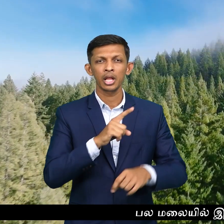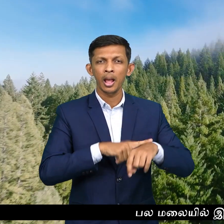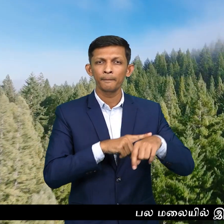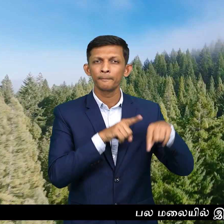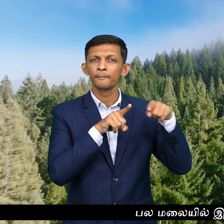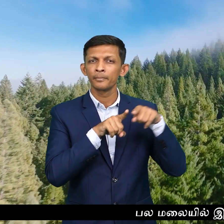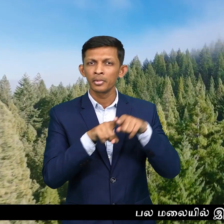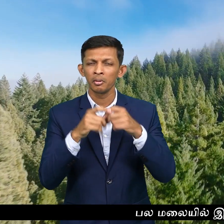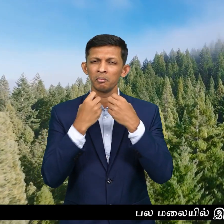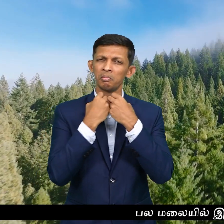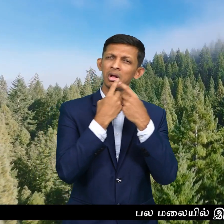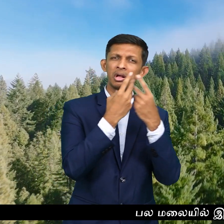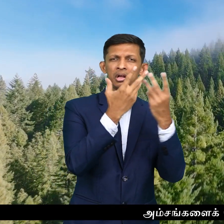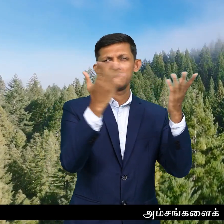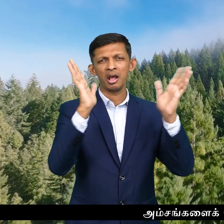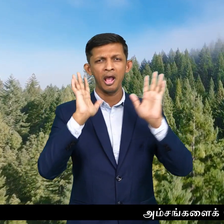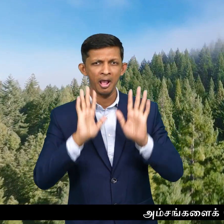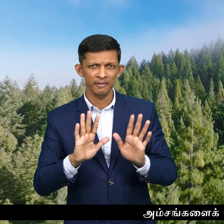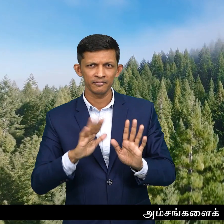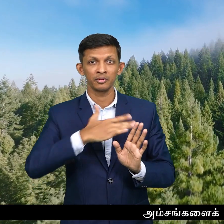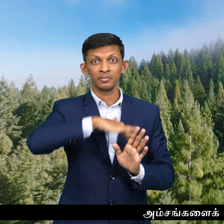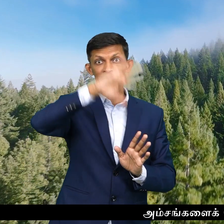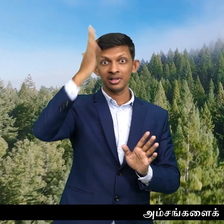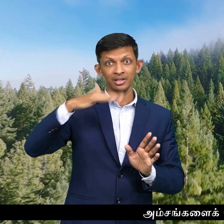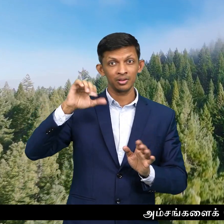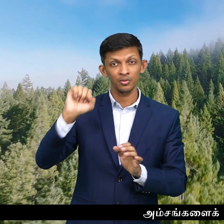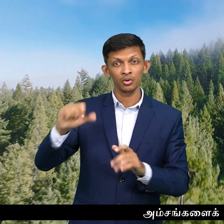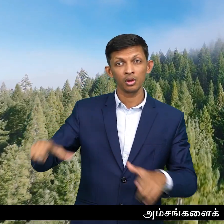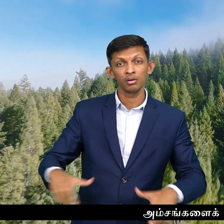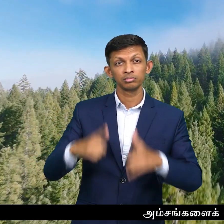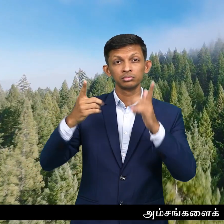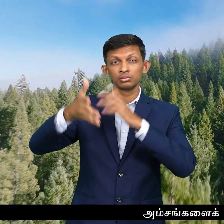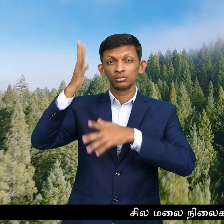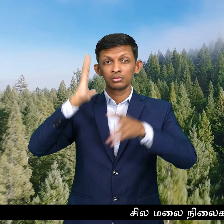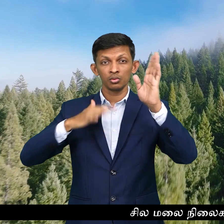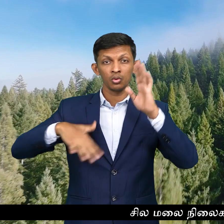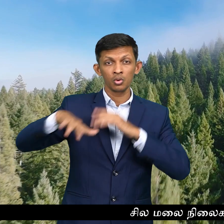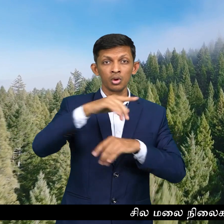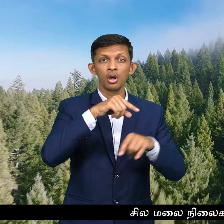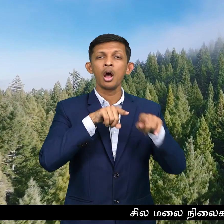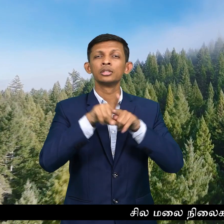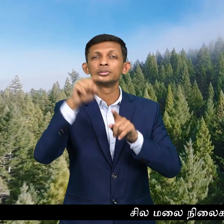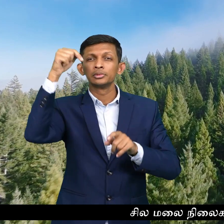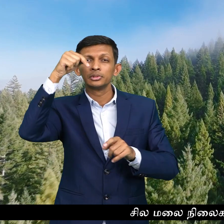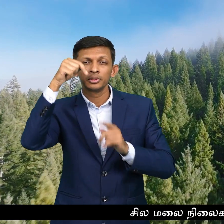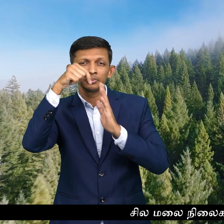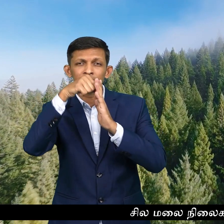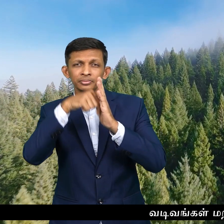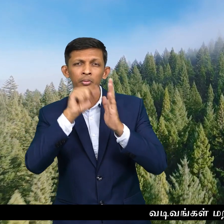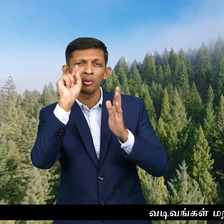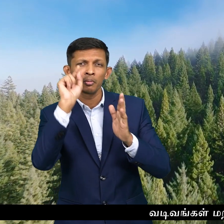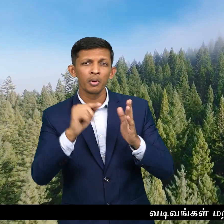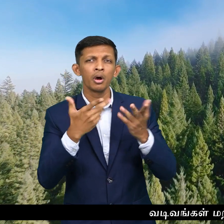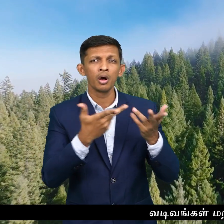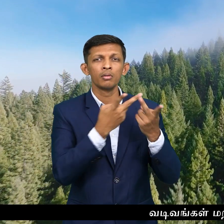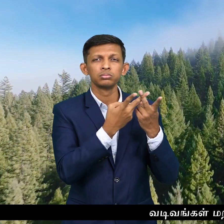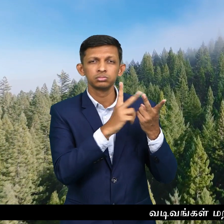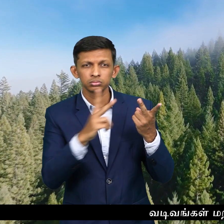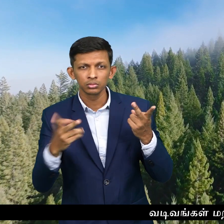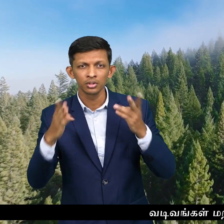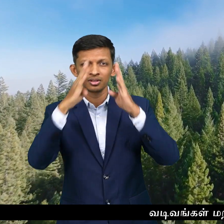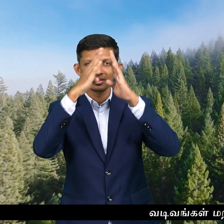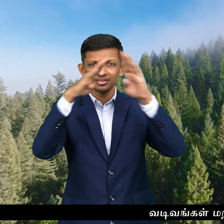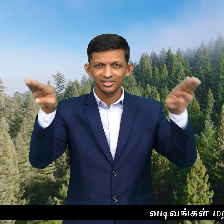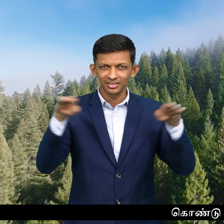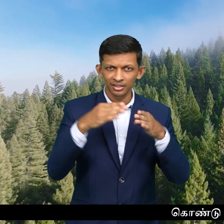பல மலையில் இருக்கும் மரங்கள் இந்த அம்சங்களை கொண்டிருந்தாலும் சில மலைநிலைகளில் வாழ வெவ்வேறு வடிவங்கள்